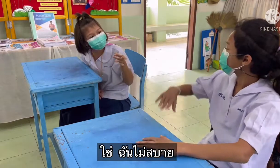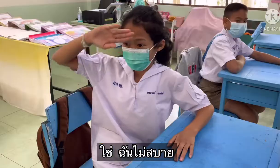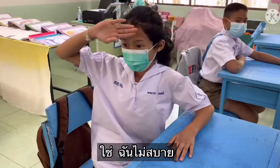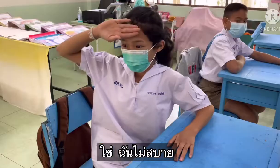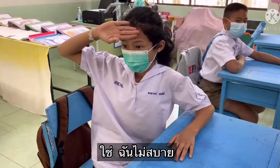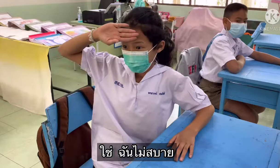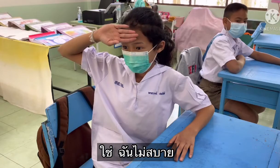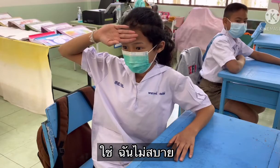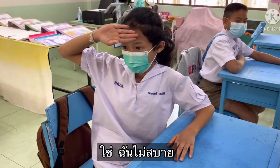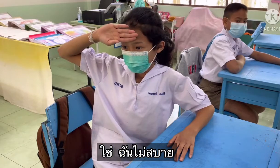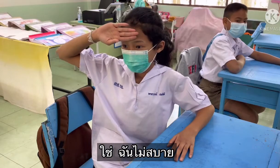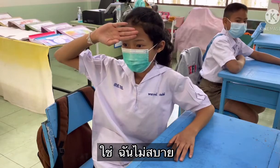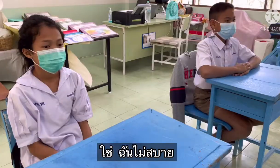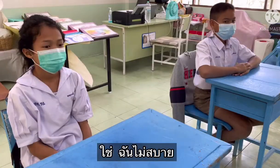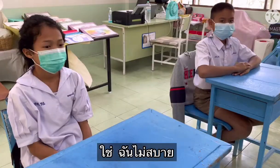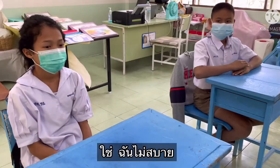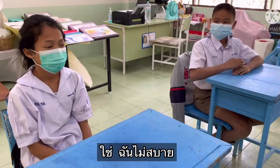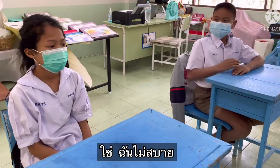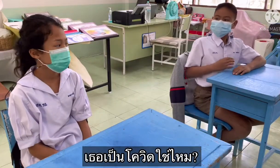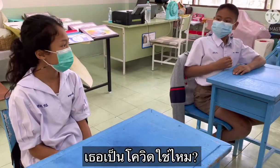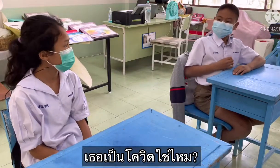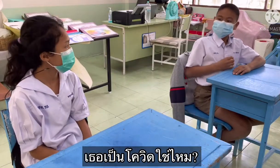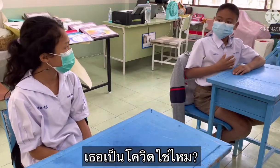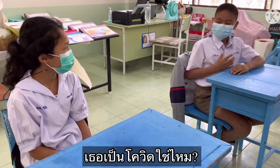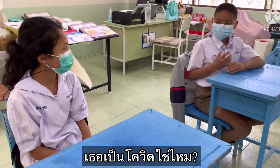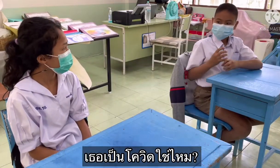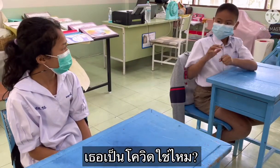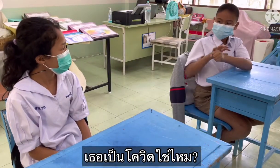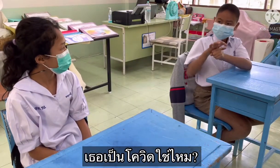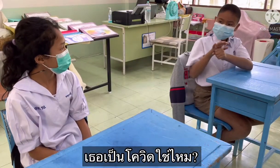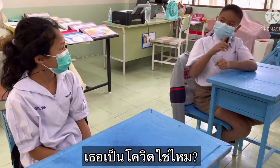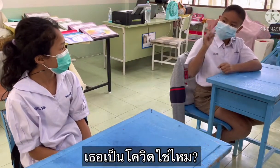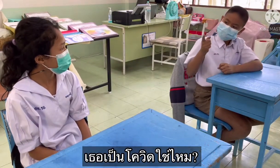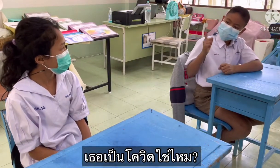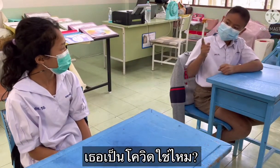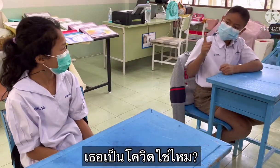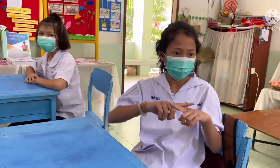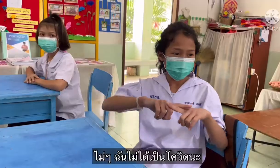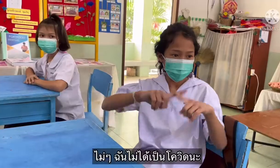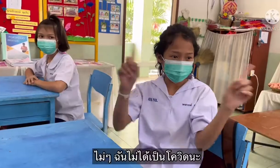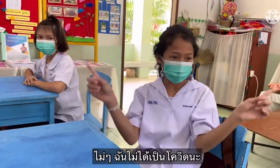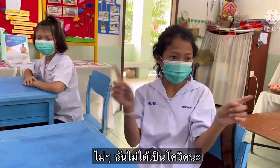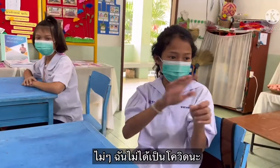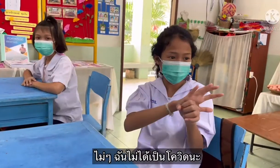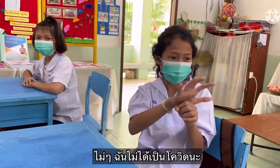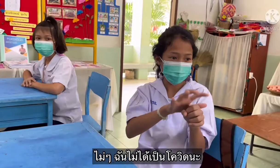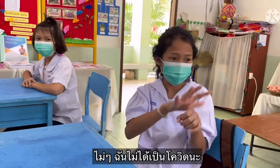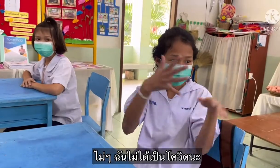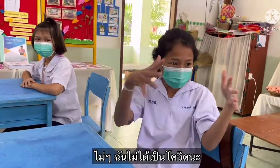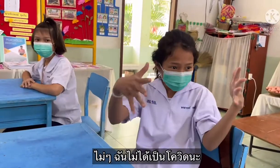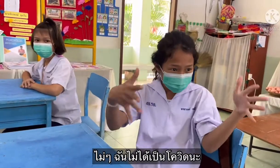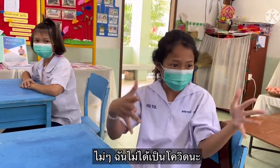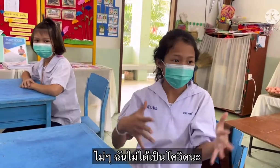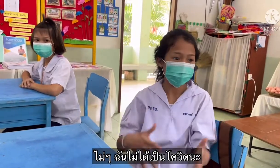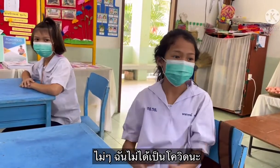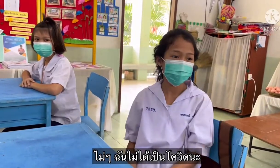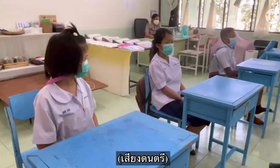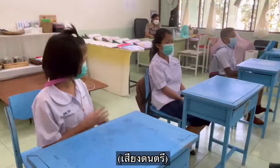เธอ ไม่สบายใช่ไหม ใช่ฉันไม่สบาย เธอเป็นโควิดใช่ไหม ไม่ฉันไม่ได้เป็นโควิดน